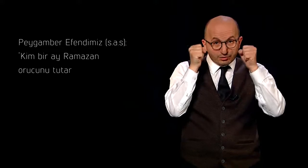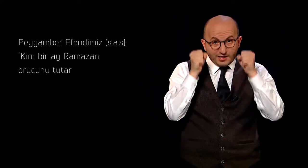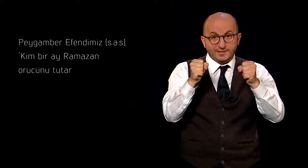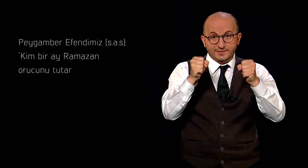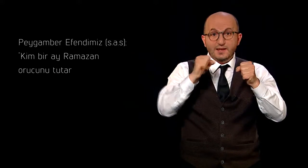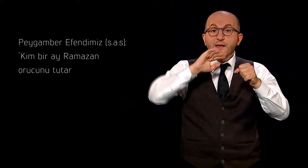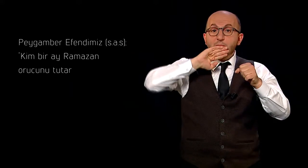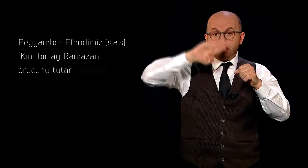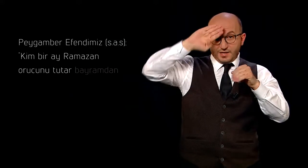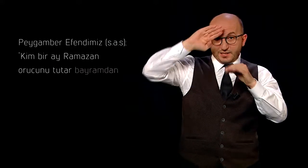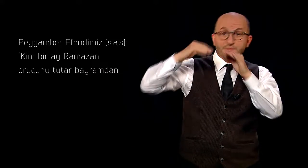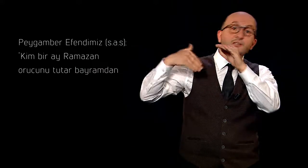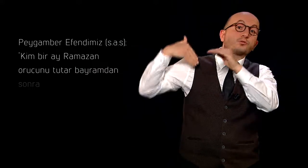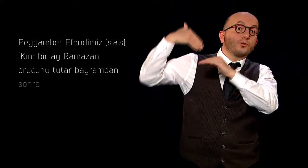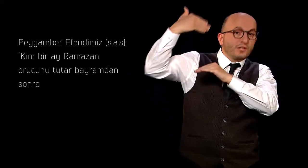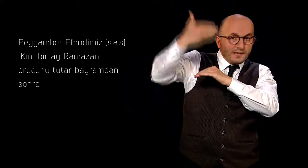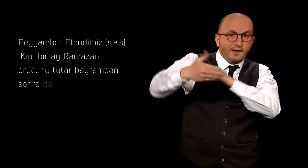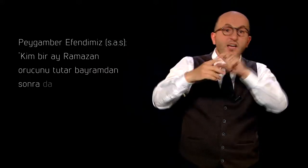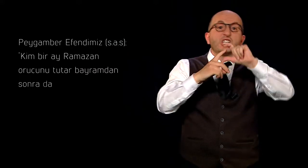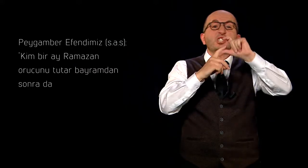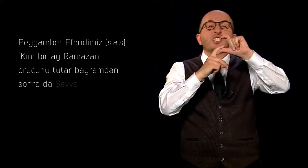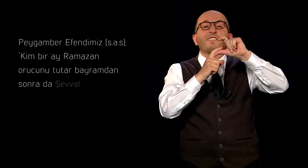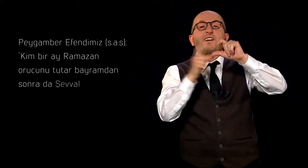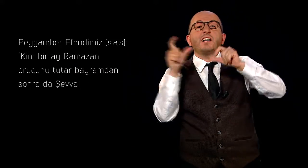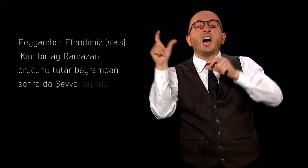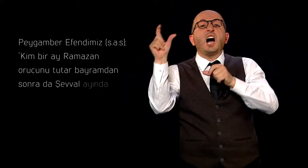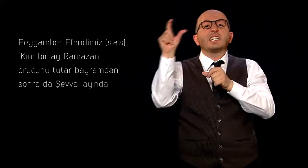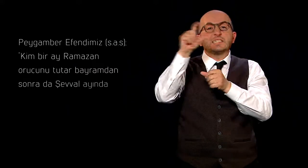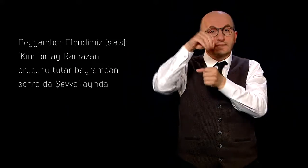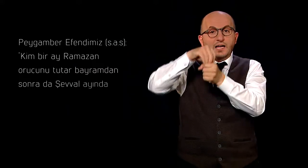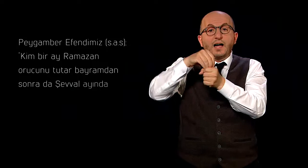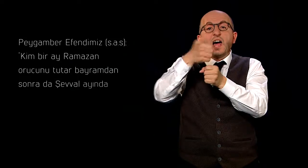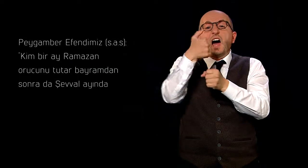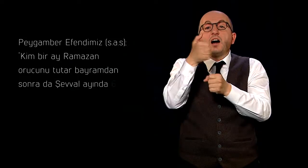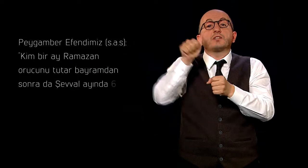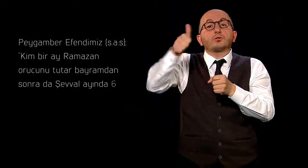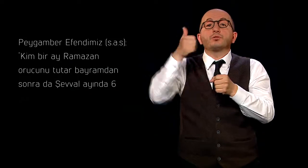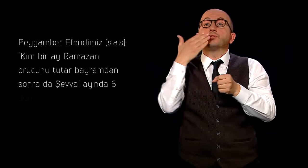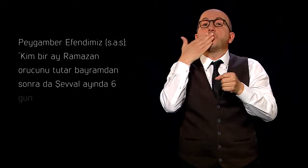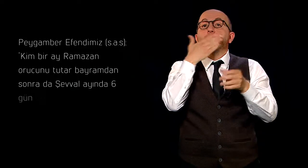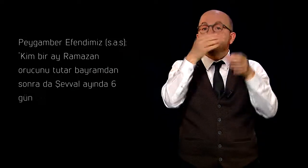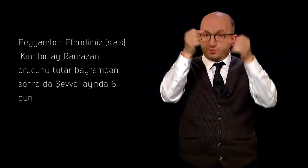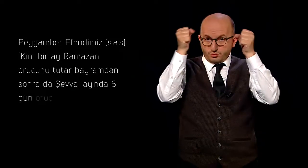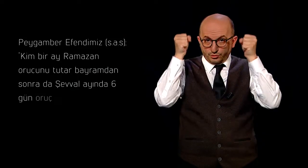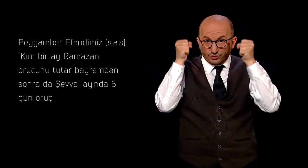tutar, bayramdan sonra da Şevval ayında 6 gün oruç